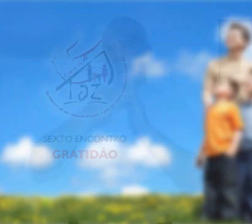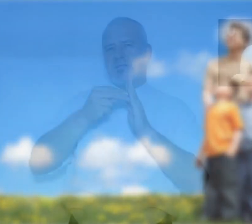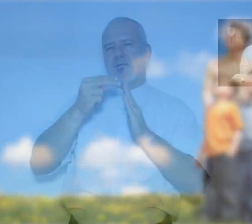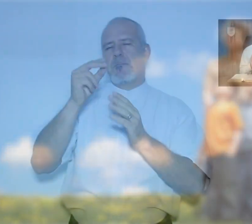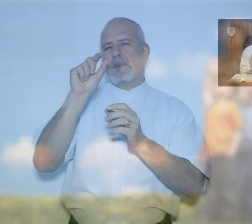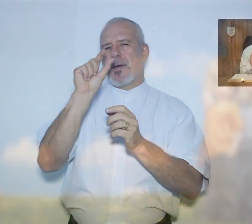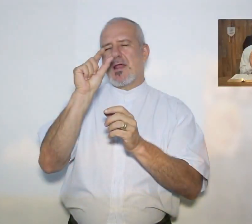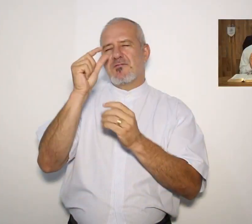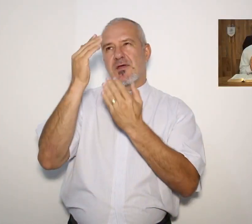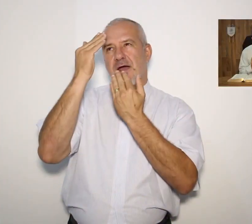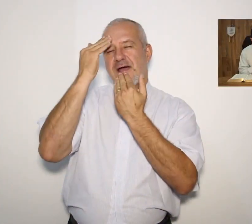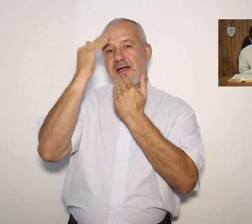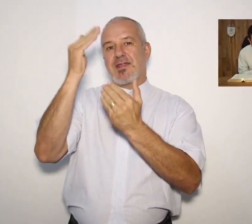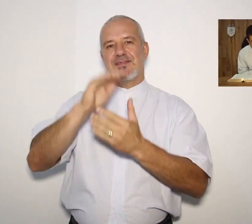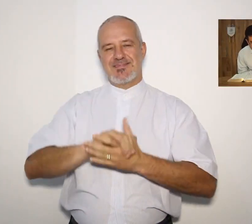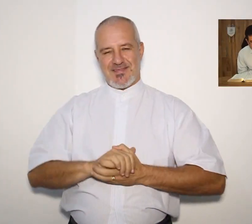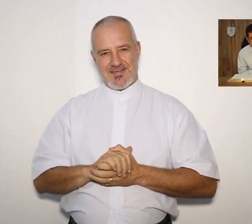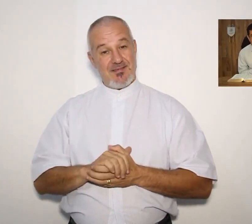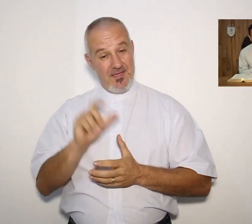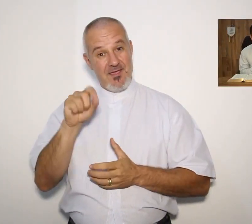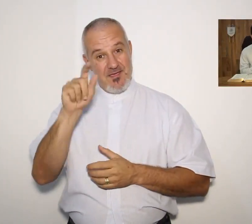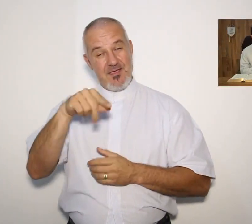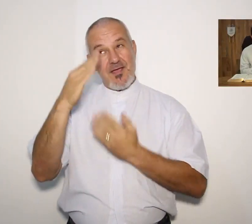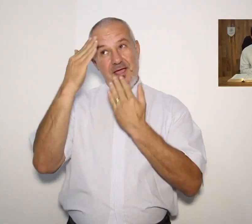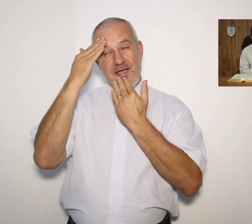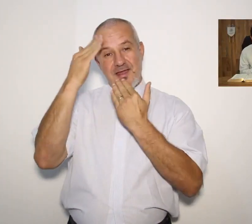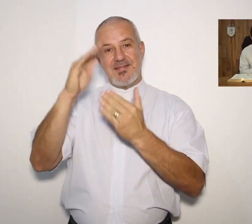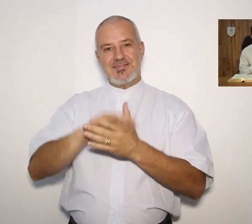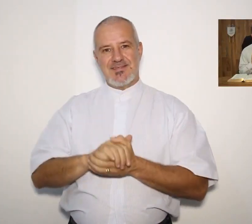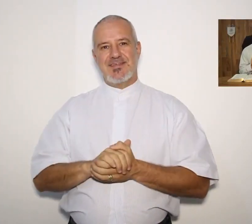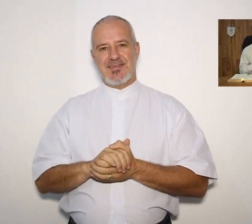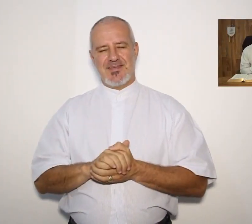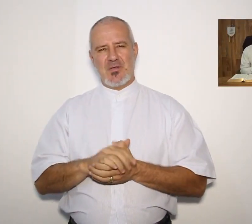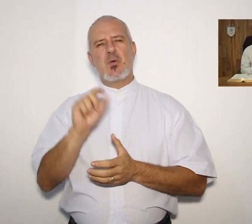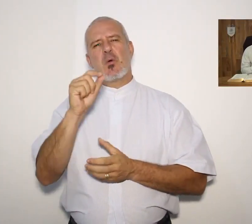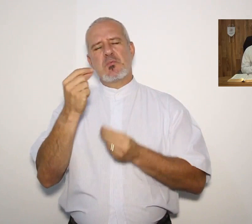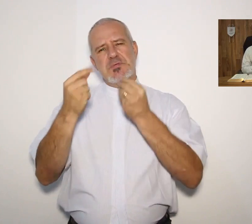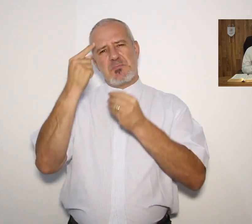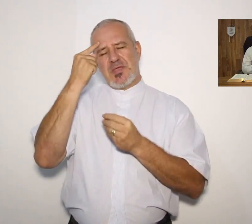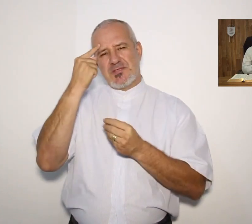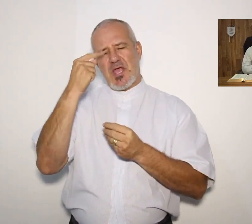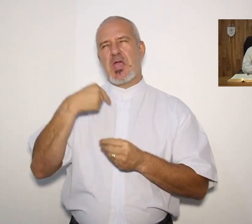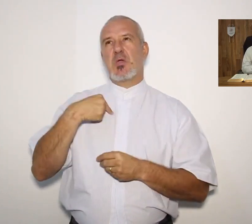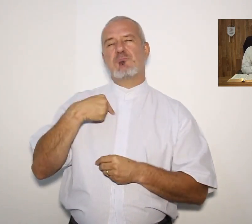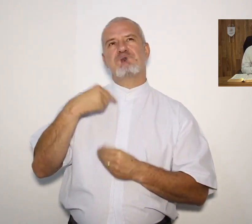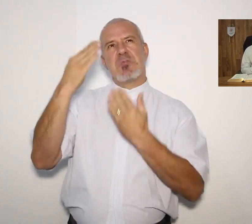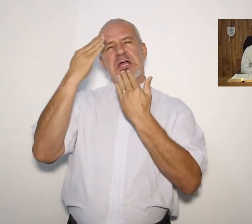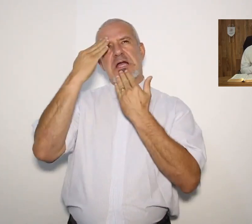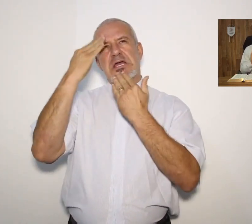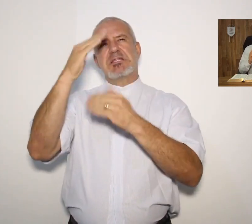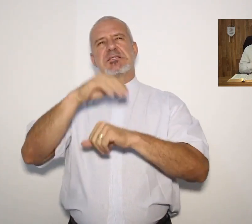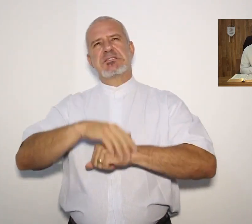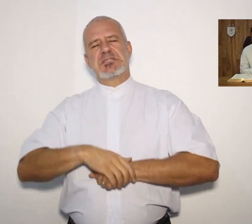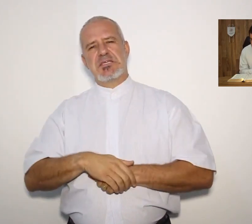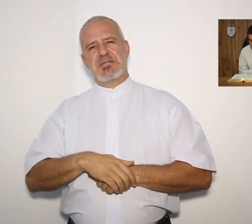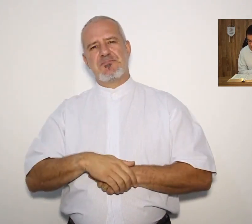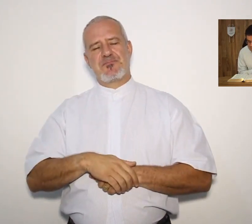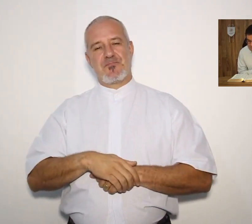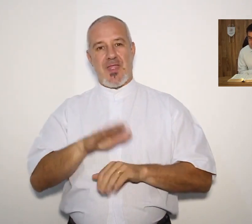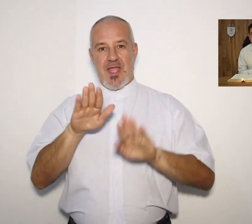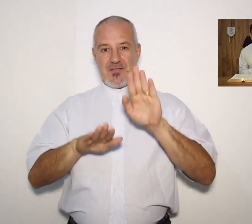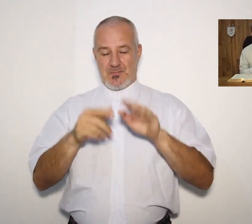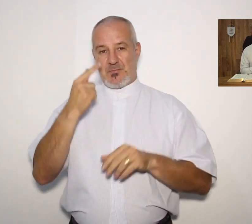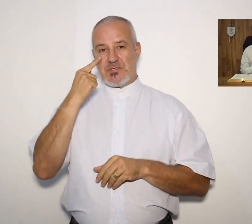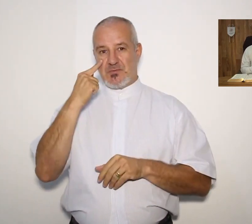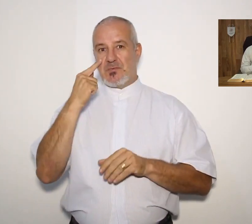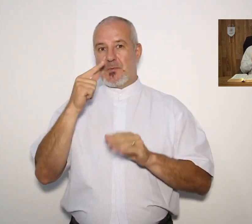família? Qual é a sua concepção sobre o ato de agradecer? Nós nos baseamos em